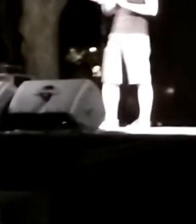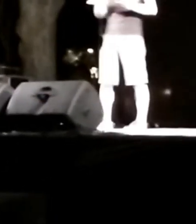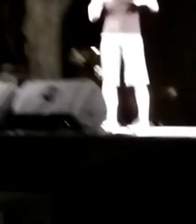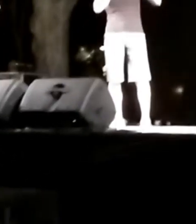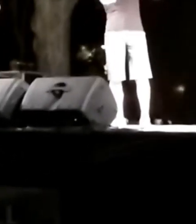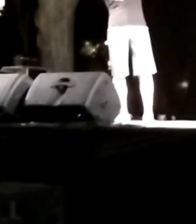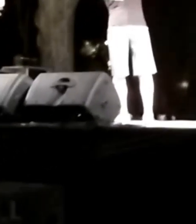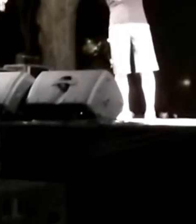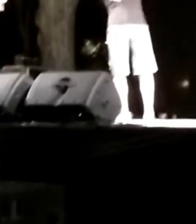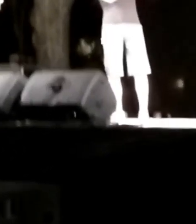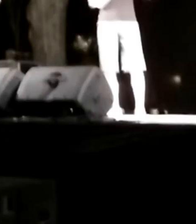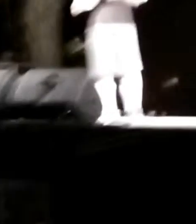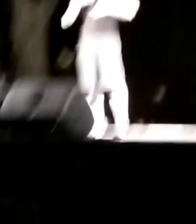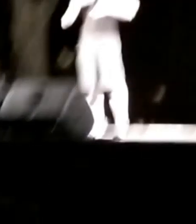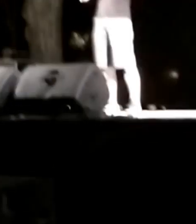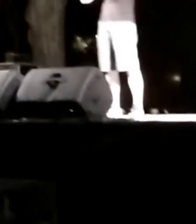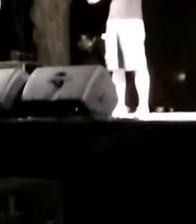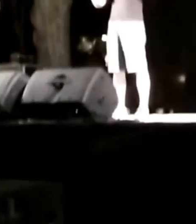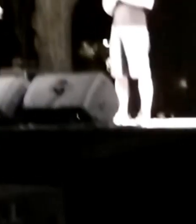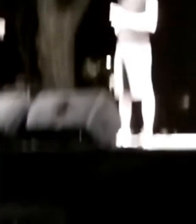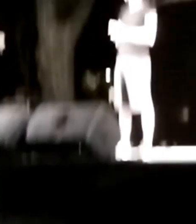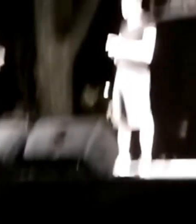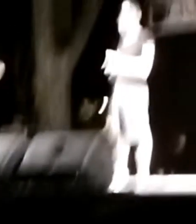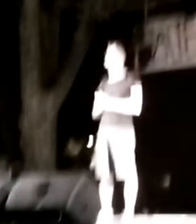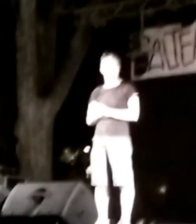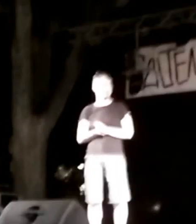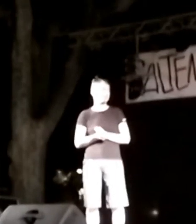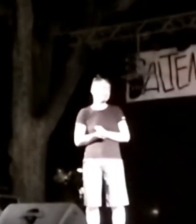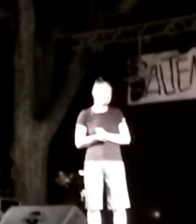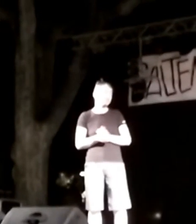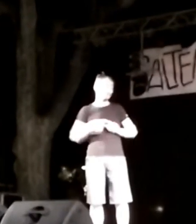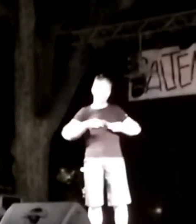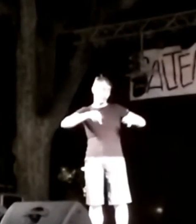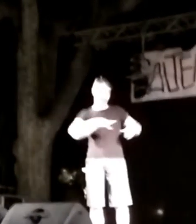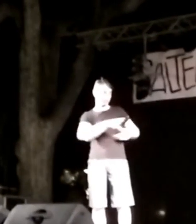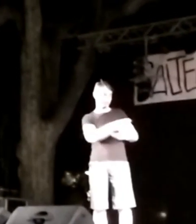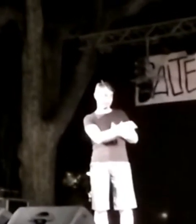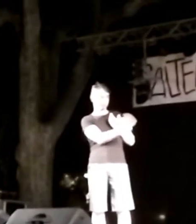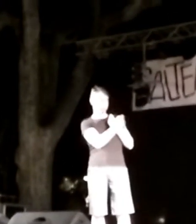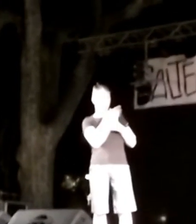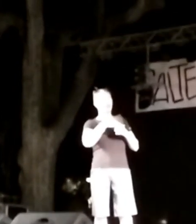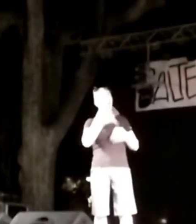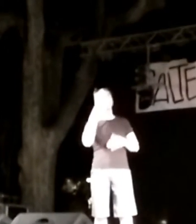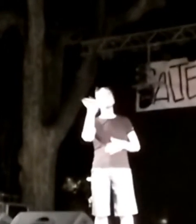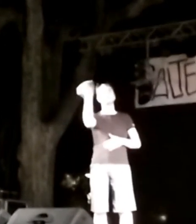el meu problema. Hola. És que... Ara la contractem perquè vostè netegi.